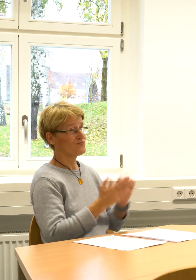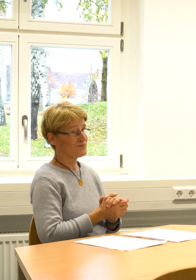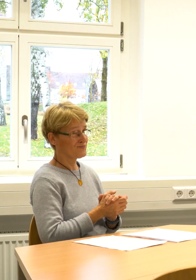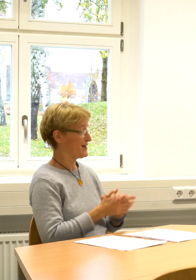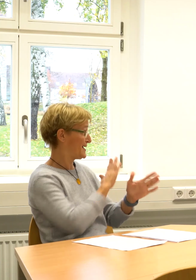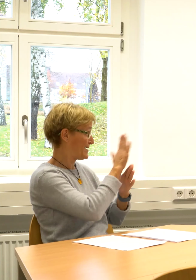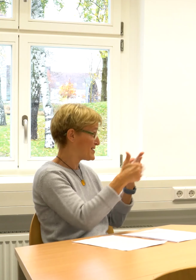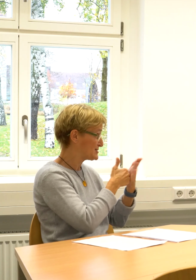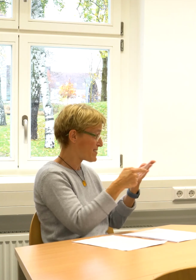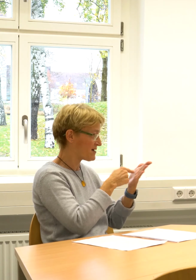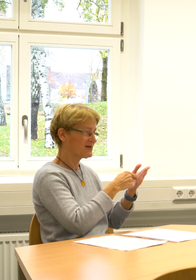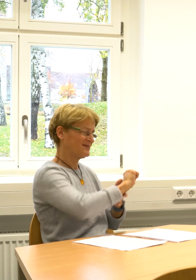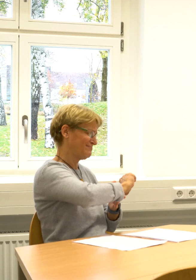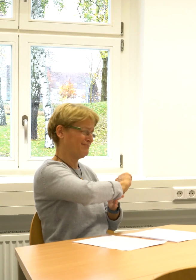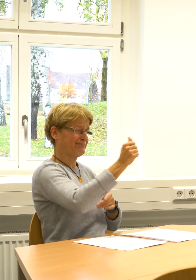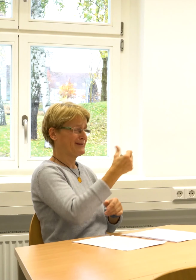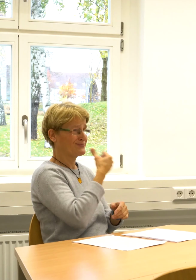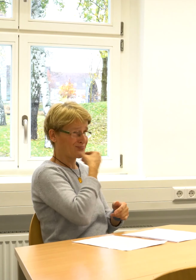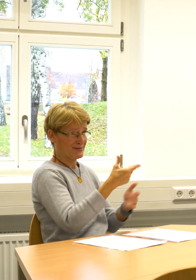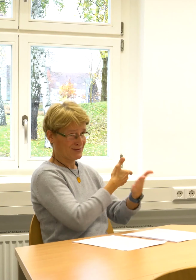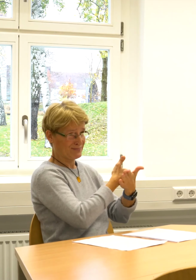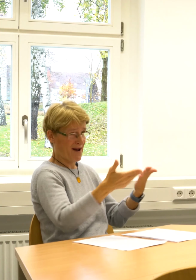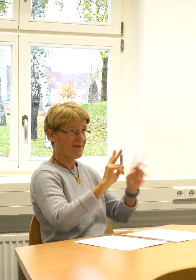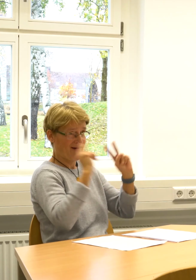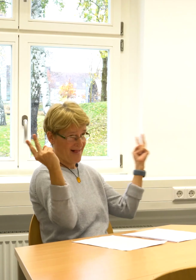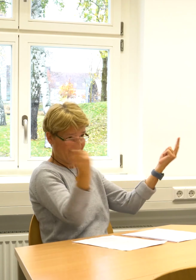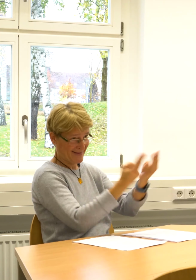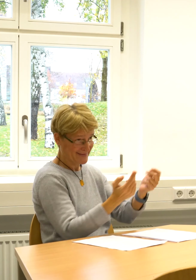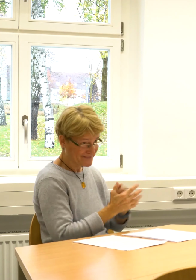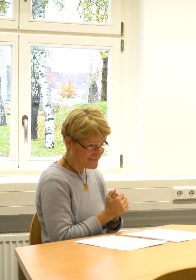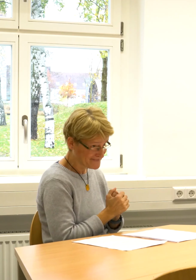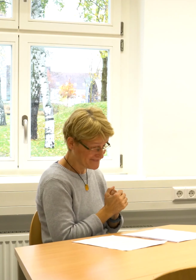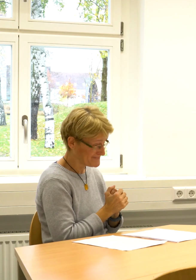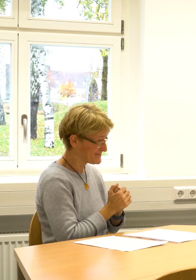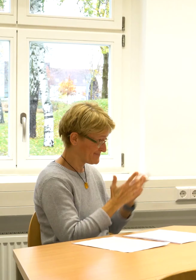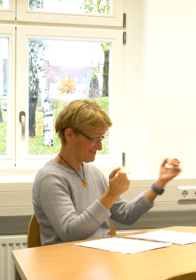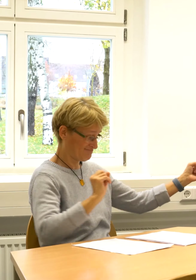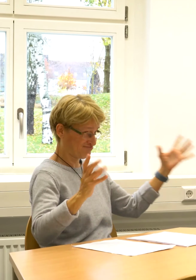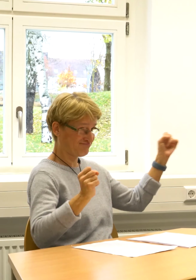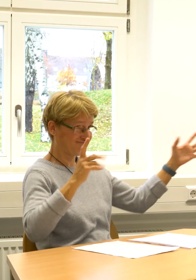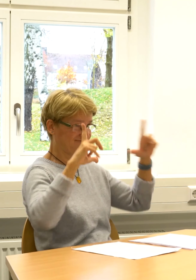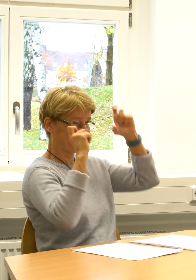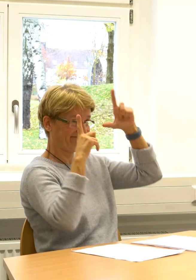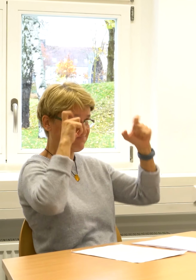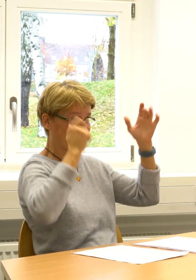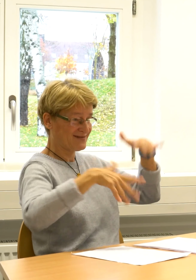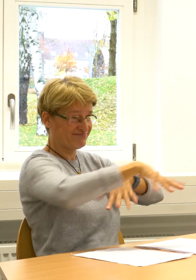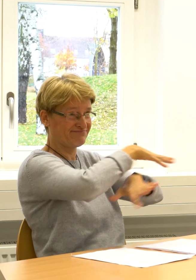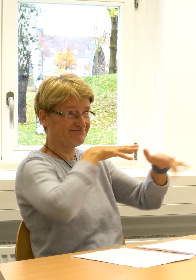Ja, also Gebärdensprache ist die schönste Sprache der Welt. Das zum Ersten. Die Mimik,